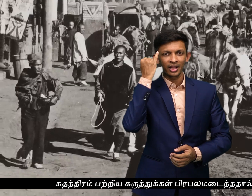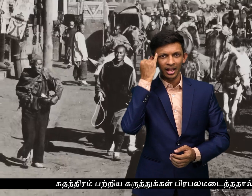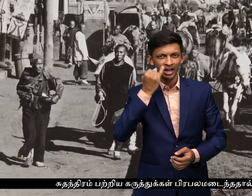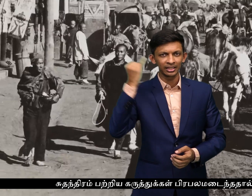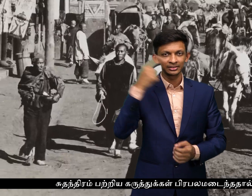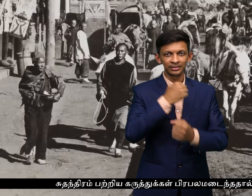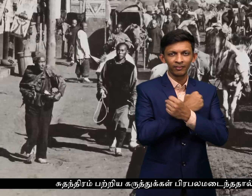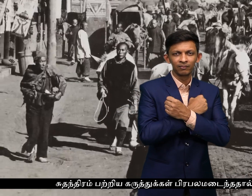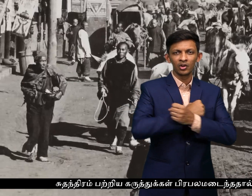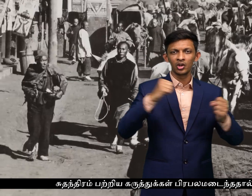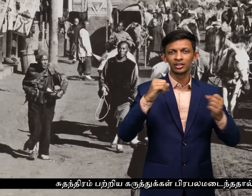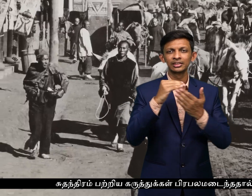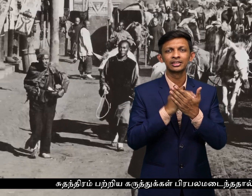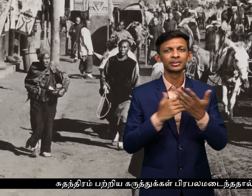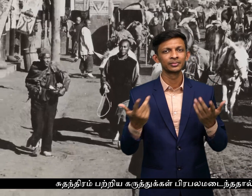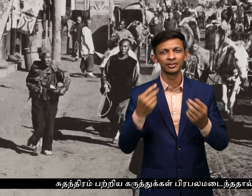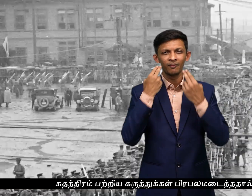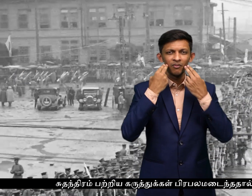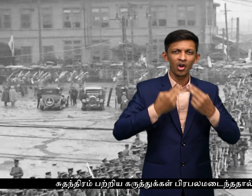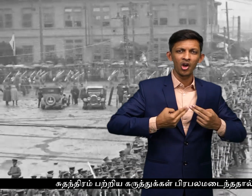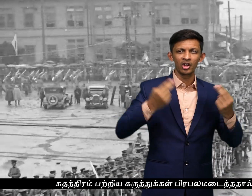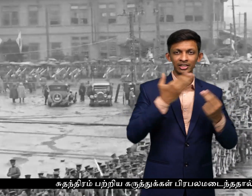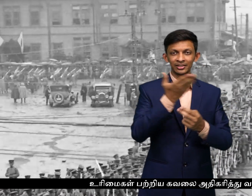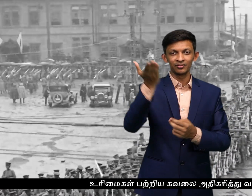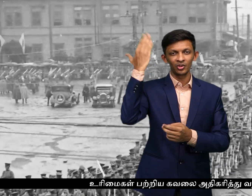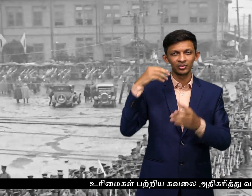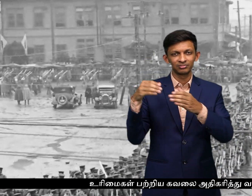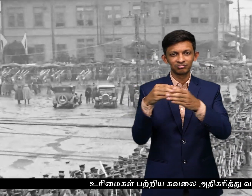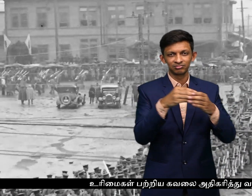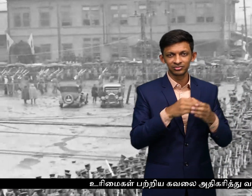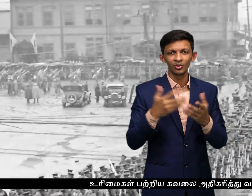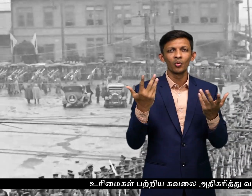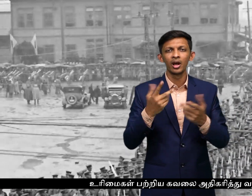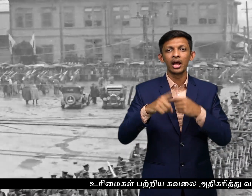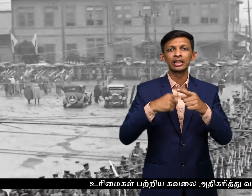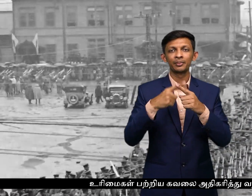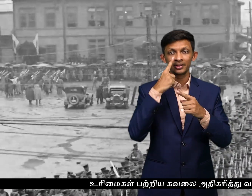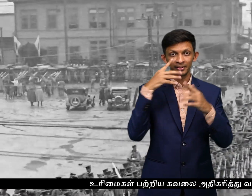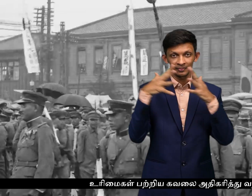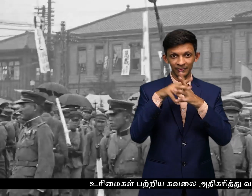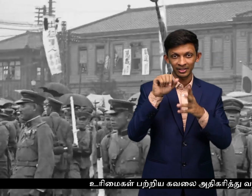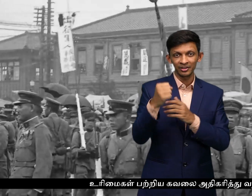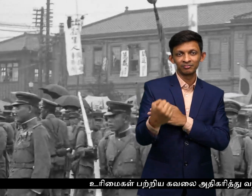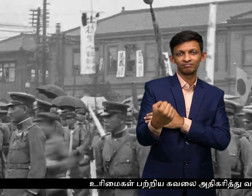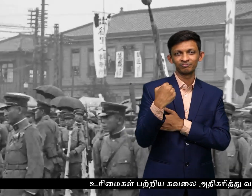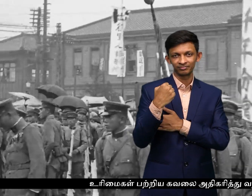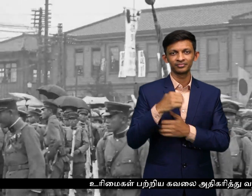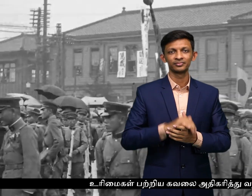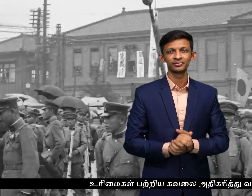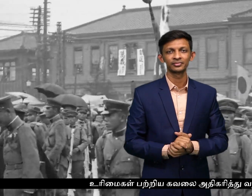சுதந்திரம் பற்றிய கருத்துக்கள் பிரபலமடைந்ததால் பெண்களின் உரிமைகள் பற்றிய கவலை அதிகரித்து வந்தது.